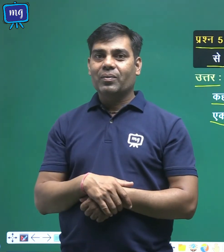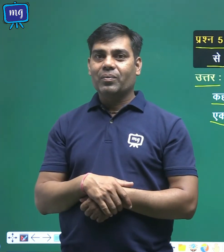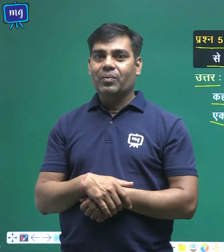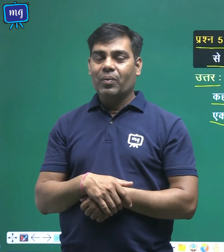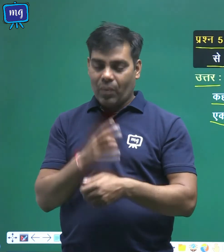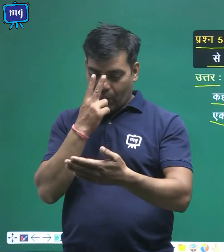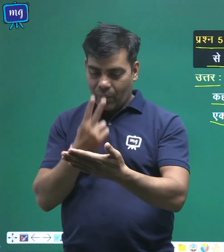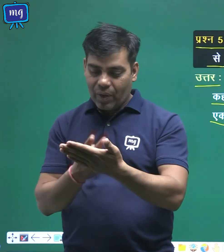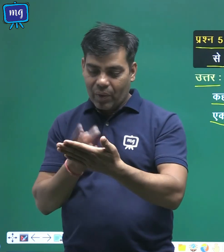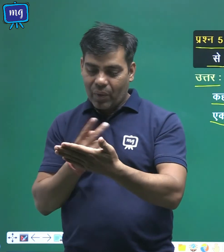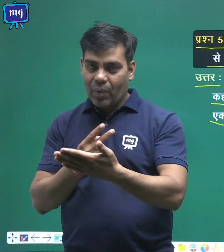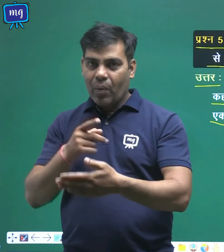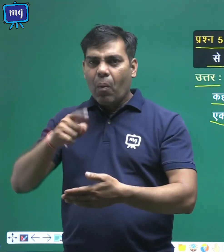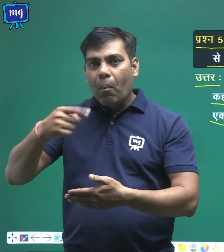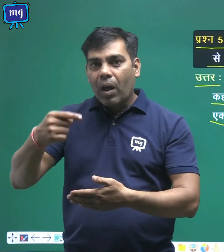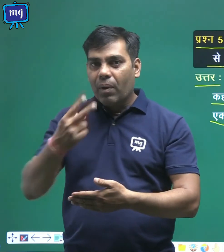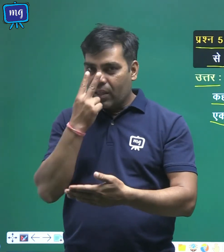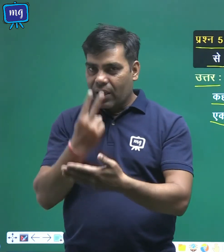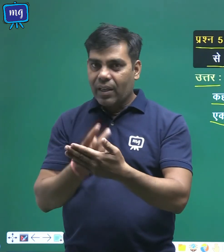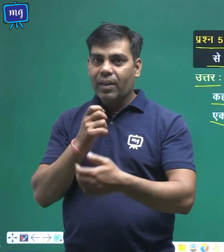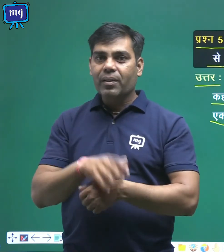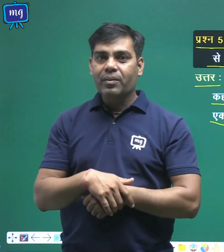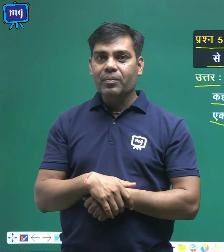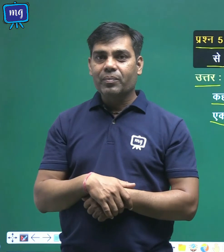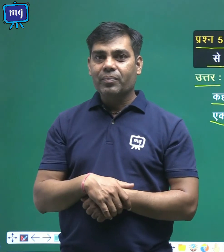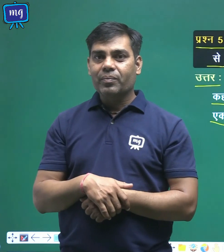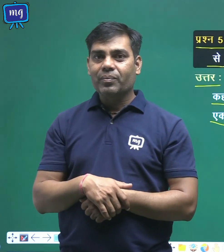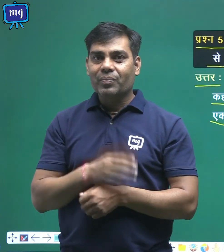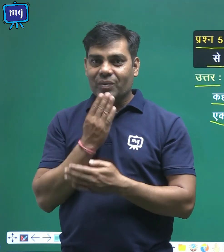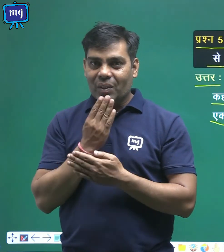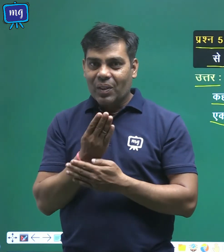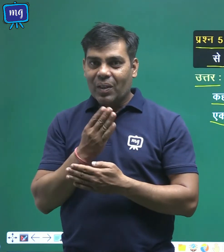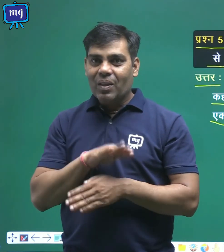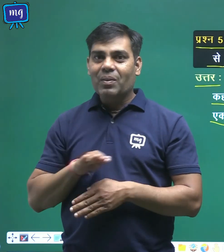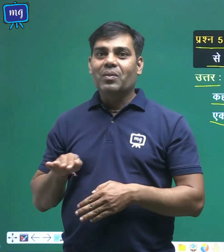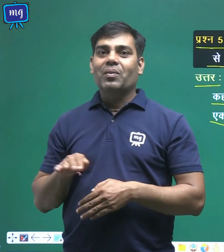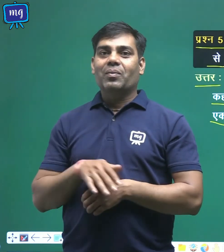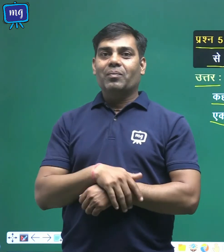वीडियो बार बार देखें। धन्यवाद बच्चों।